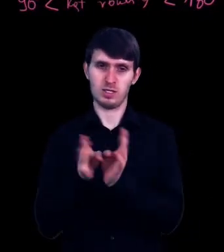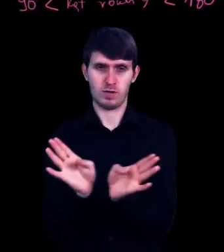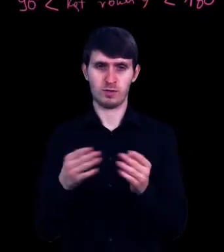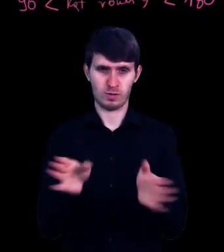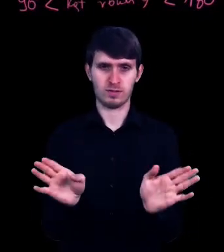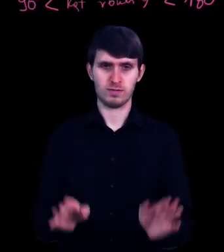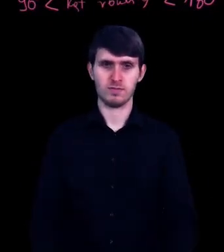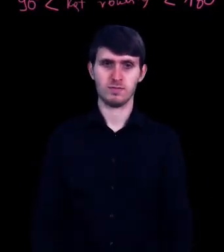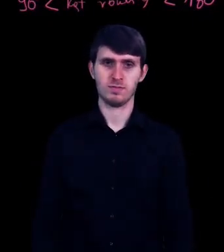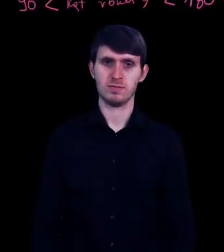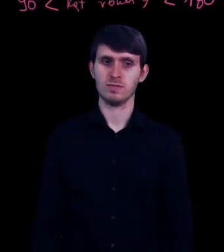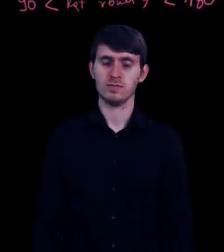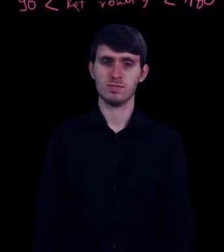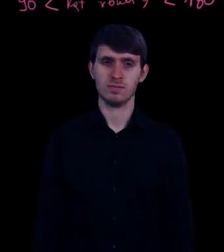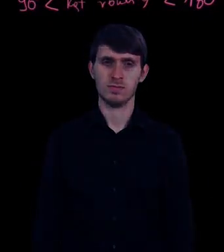ostry. Kąt.